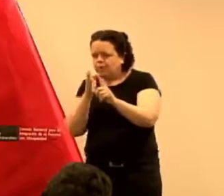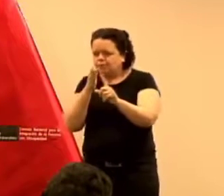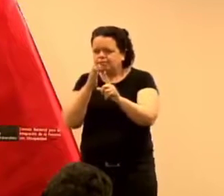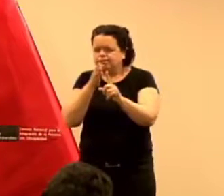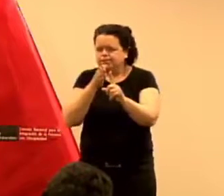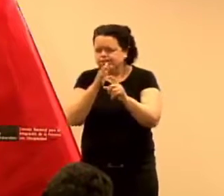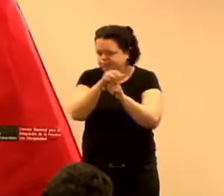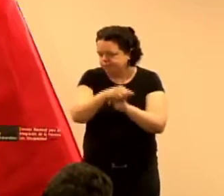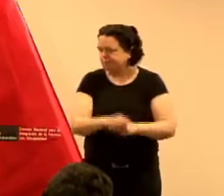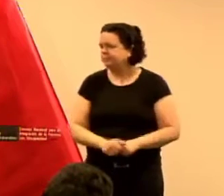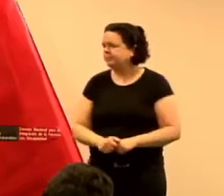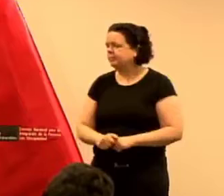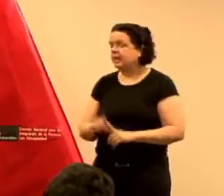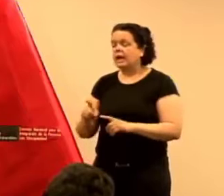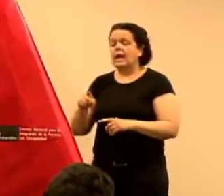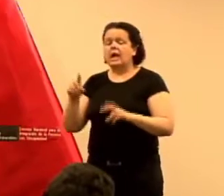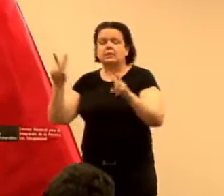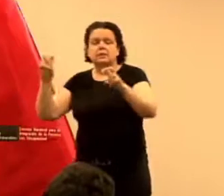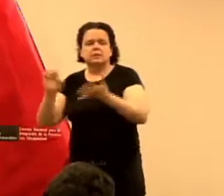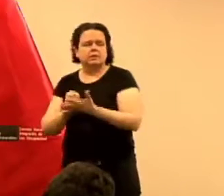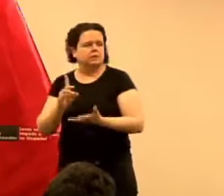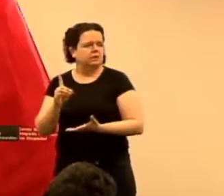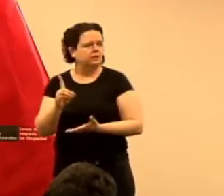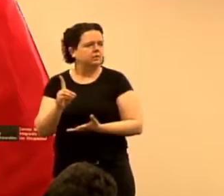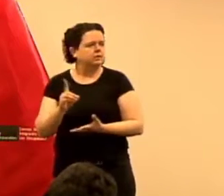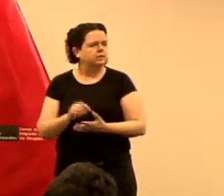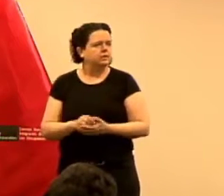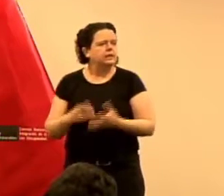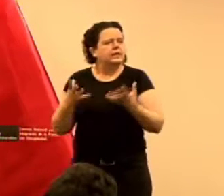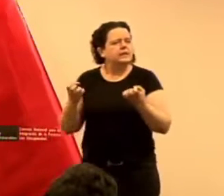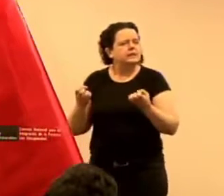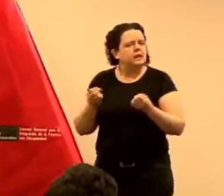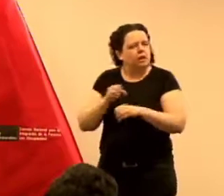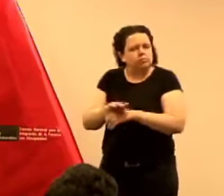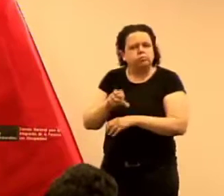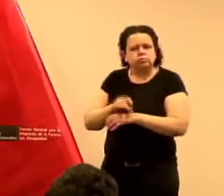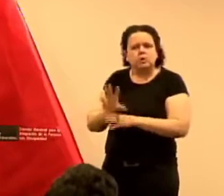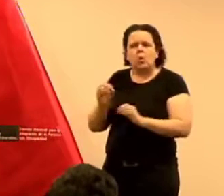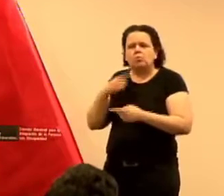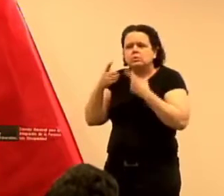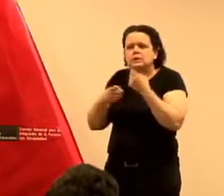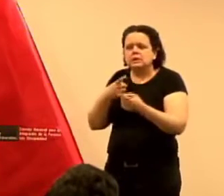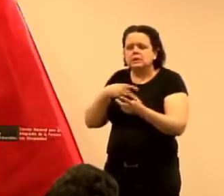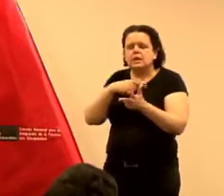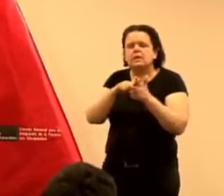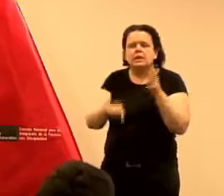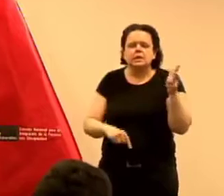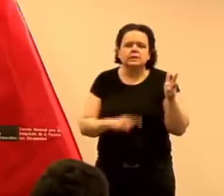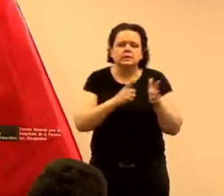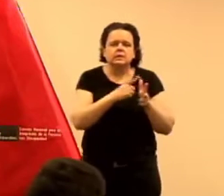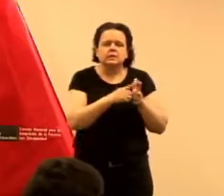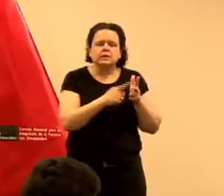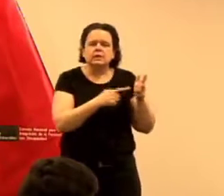los objetivos. En tema educativo, quisiera sugerir o mencionarles 3